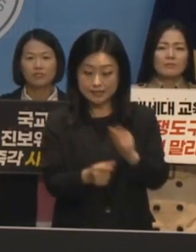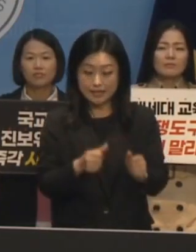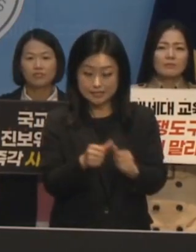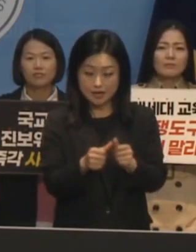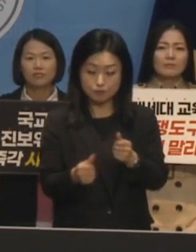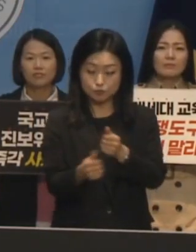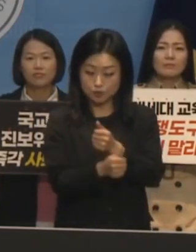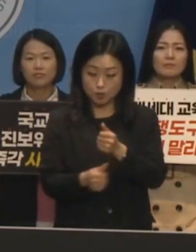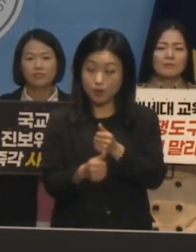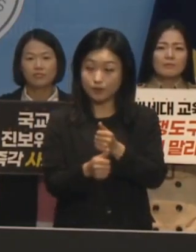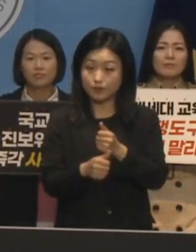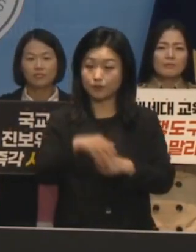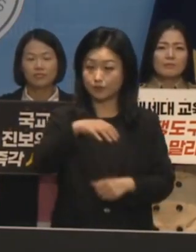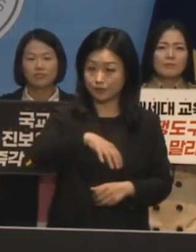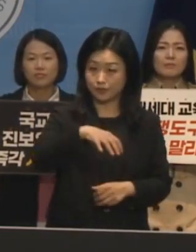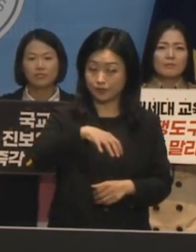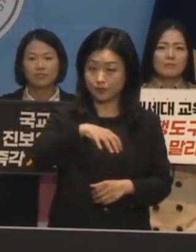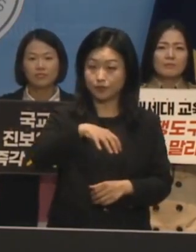자문기구인 중장기